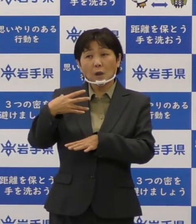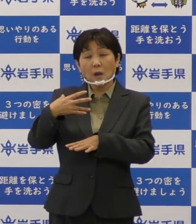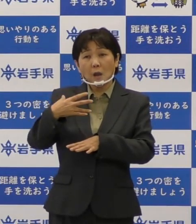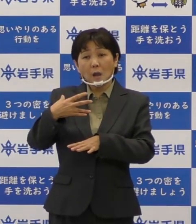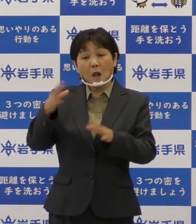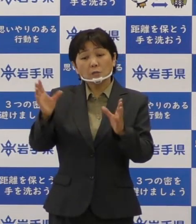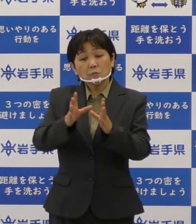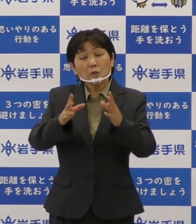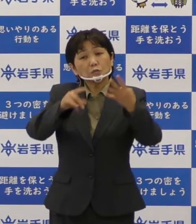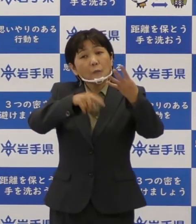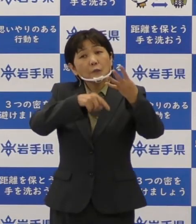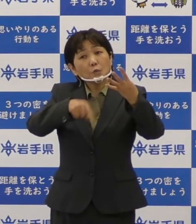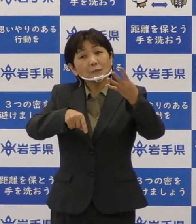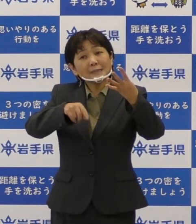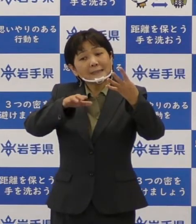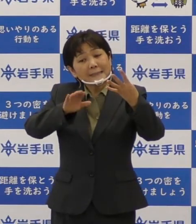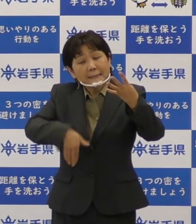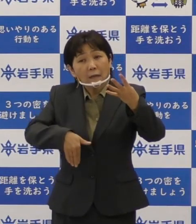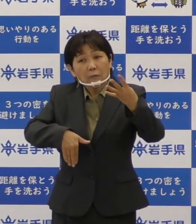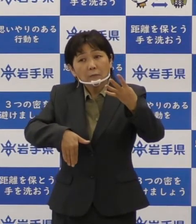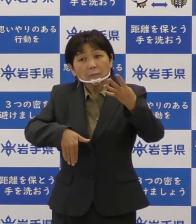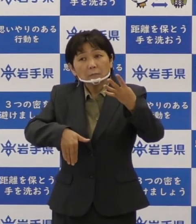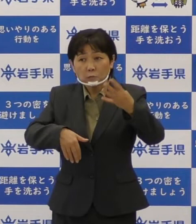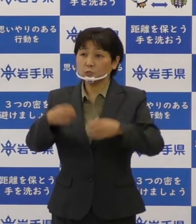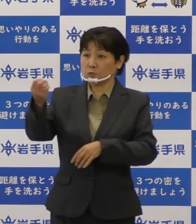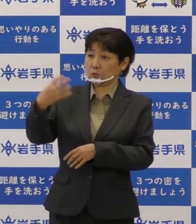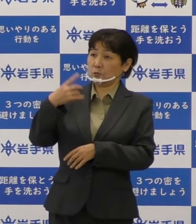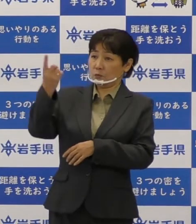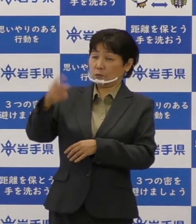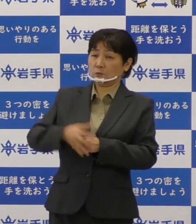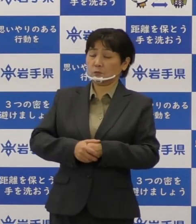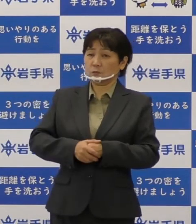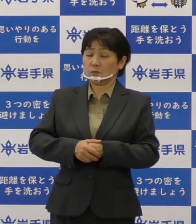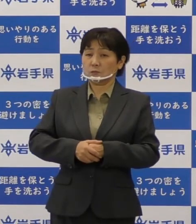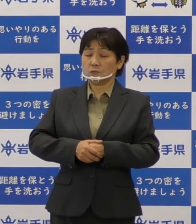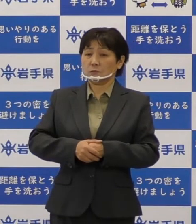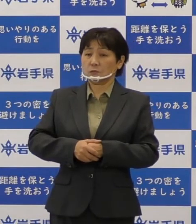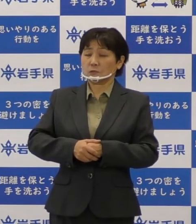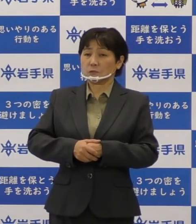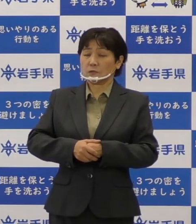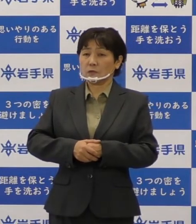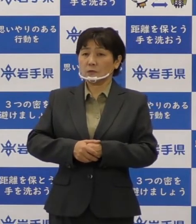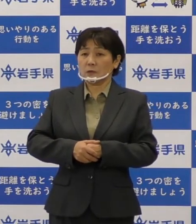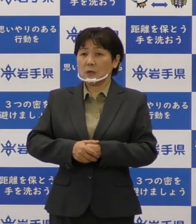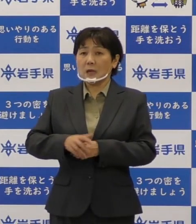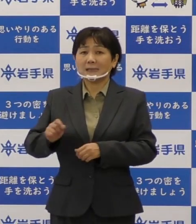冒頭に緊急事態宣言は解除になりましたが、